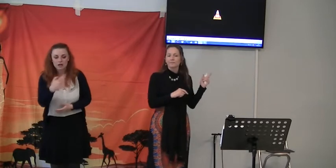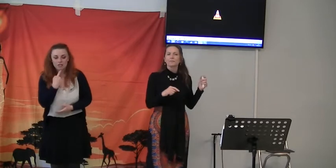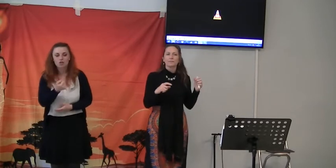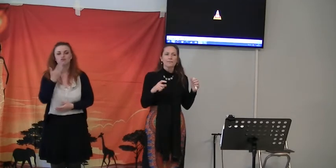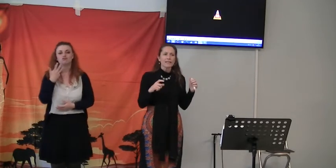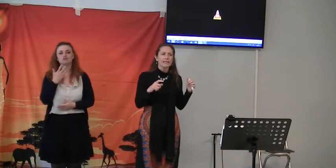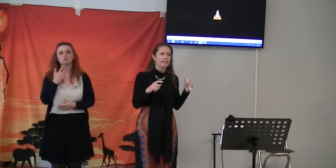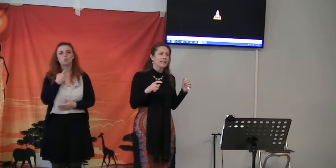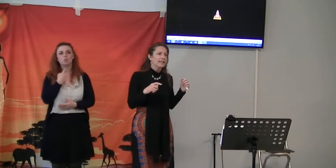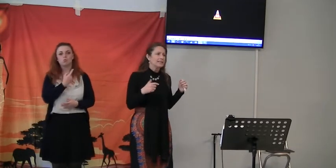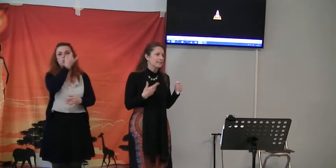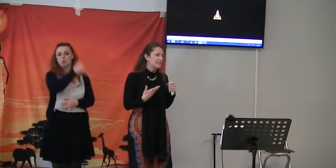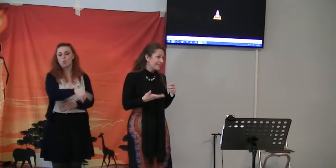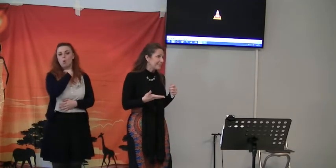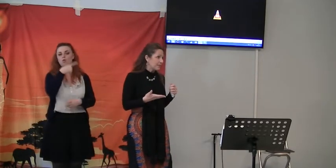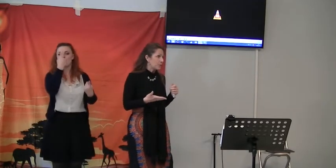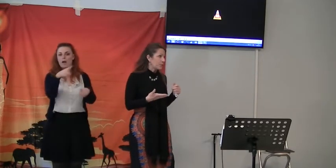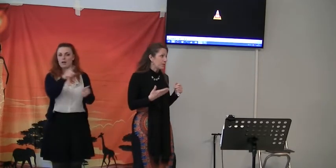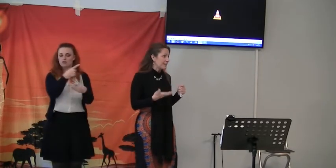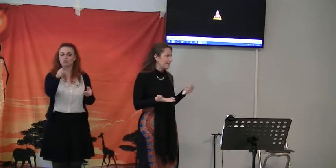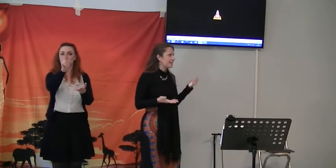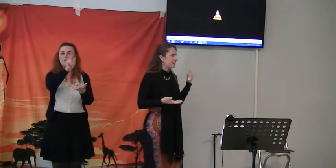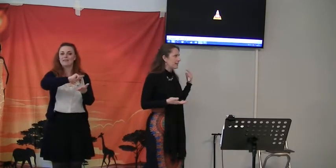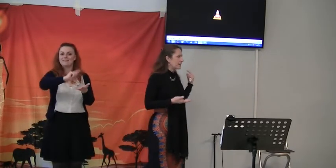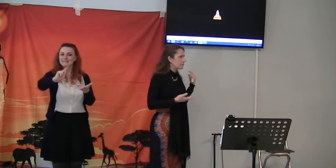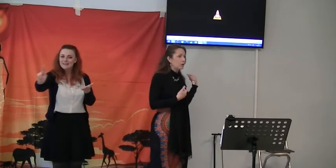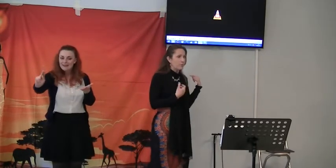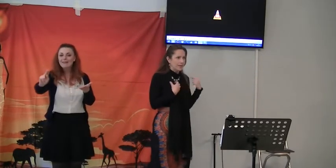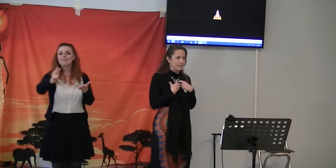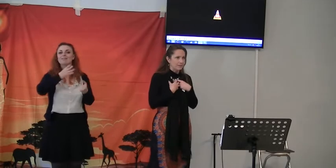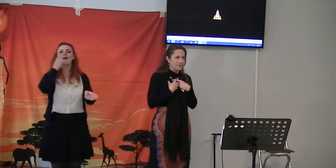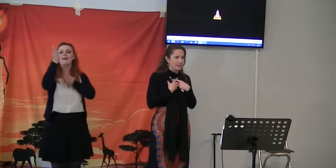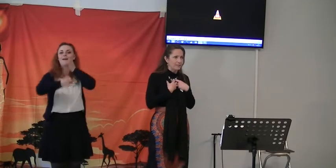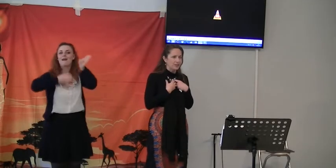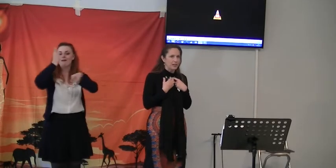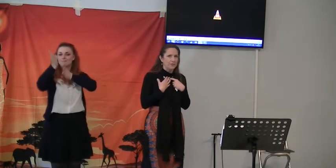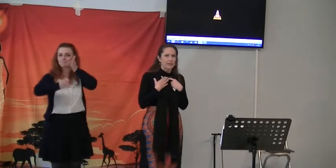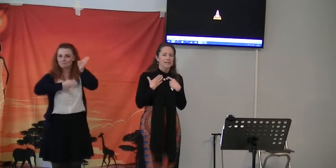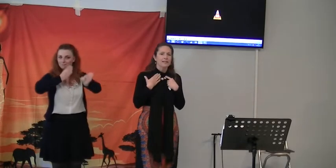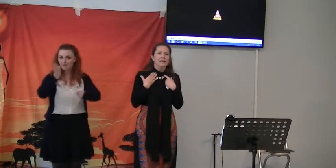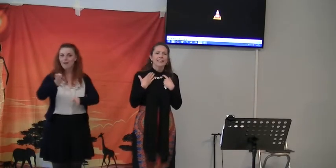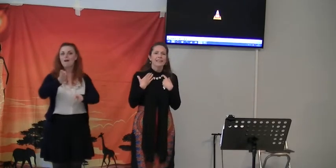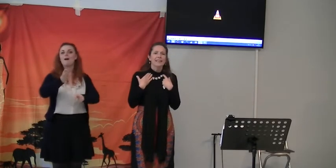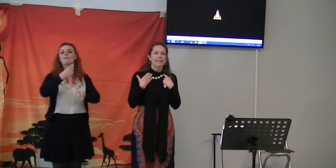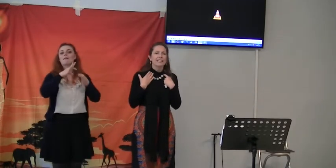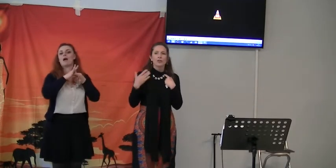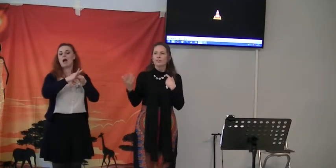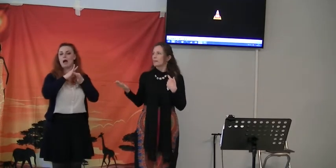sentito è stata scritta proprio e cantata da una coppia, i nostri amici in Africa.